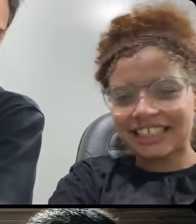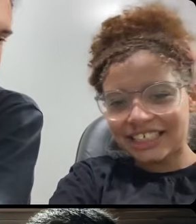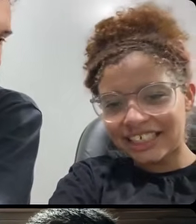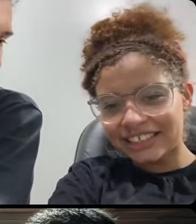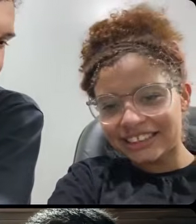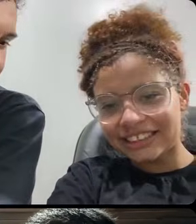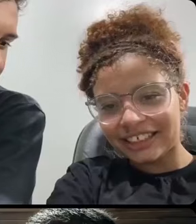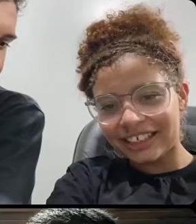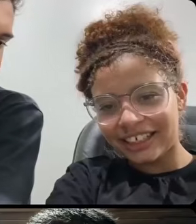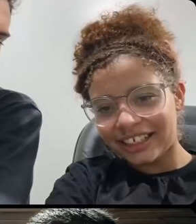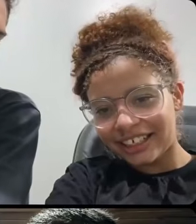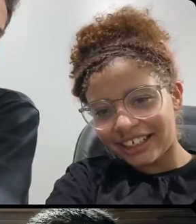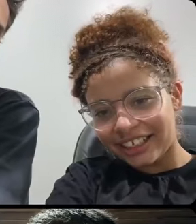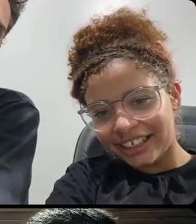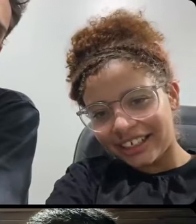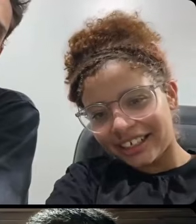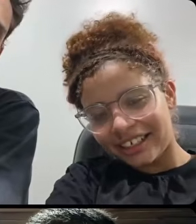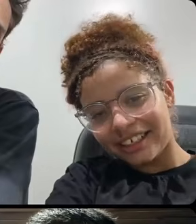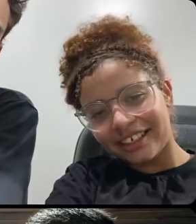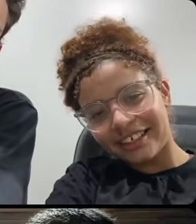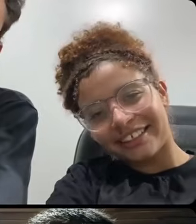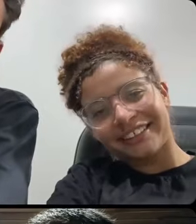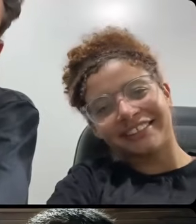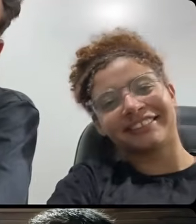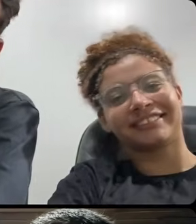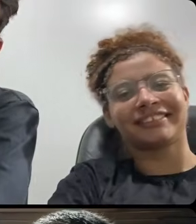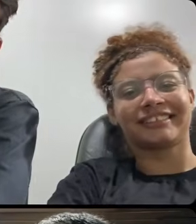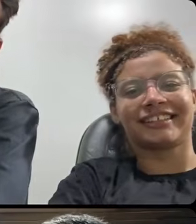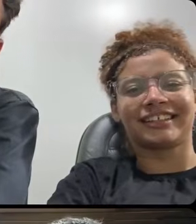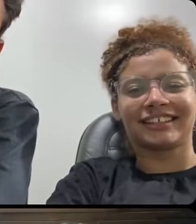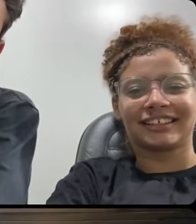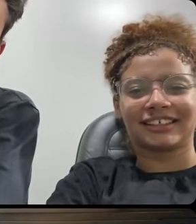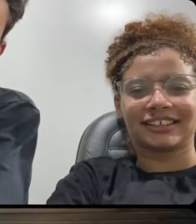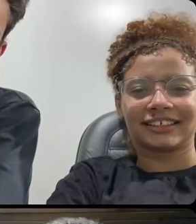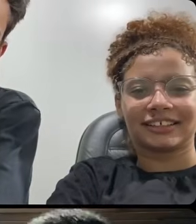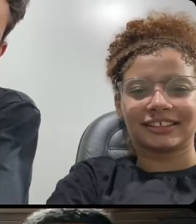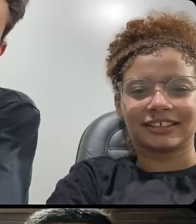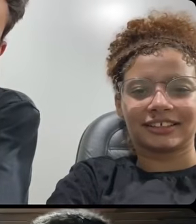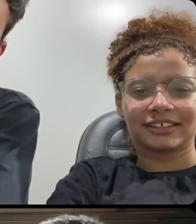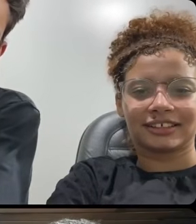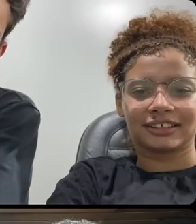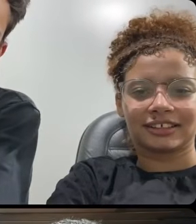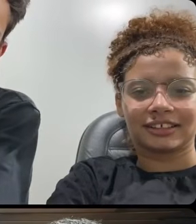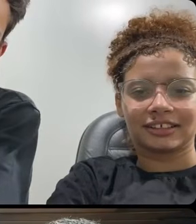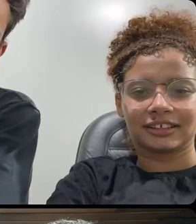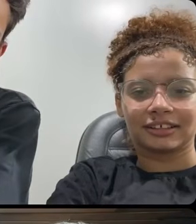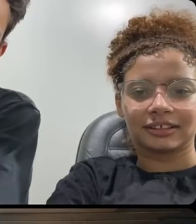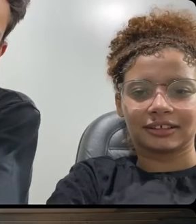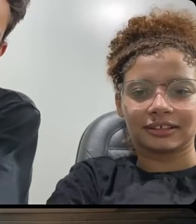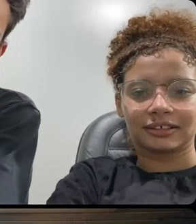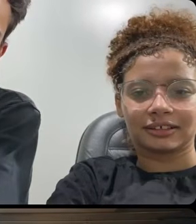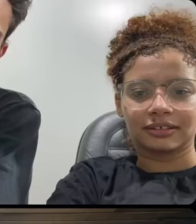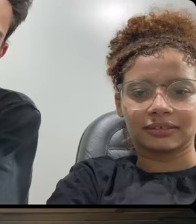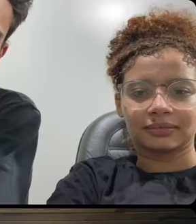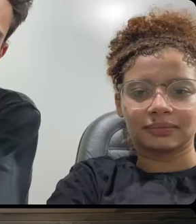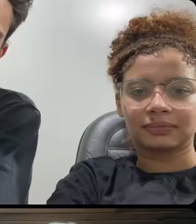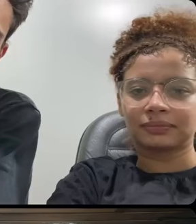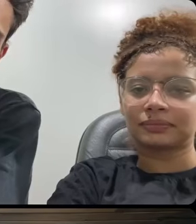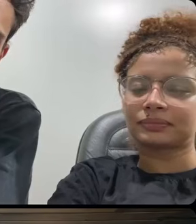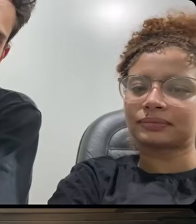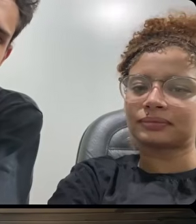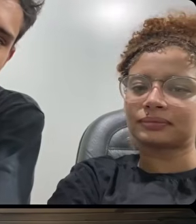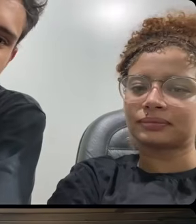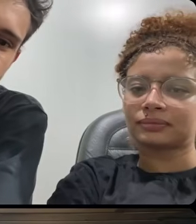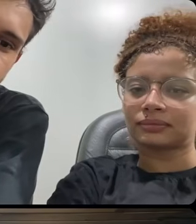de características. Que maravilha, pessoal. E isso é muito importante. O Gustavo de São